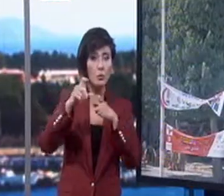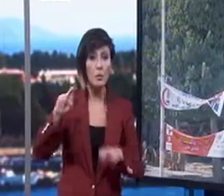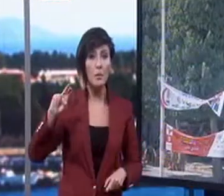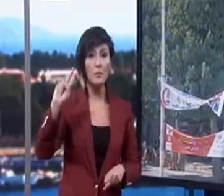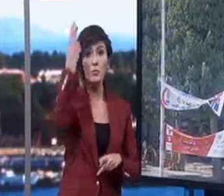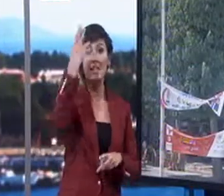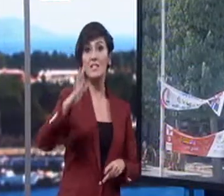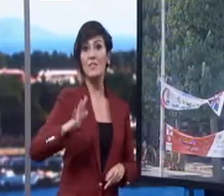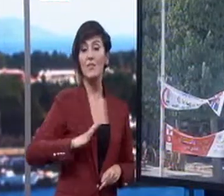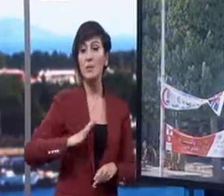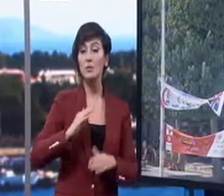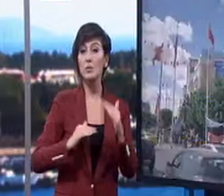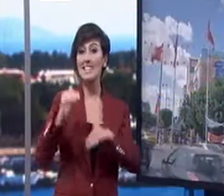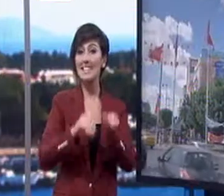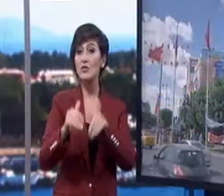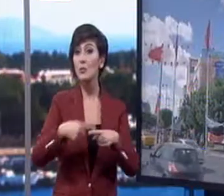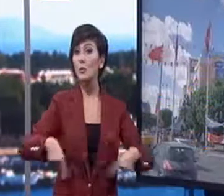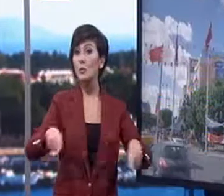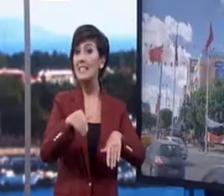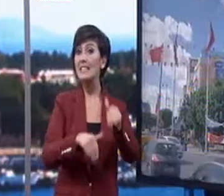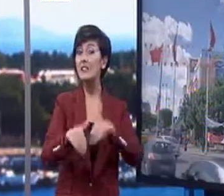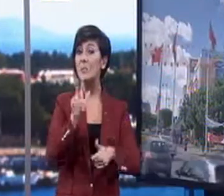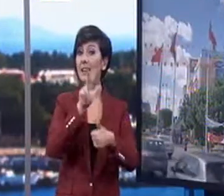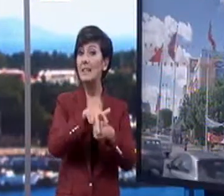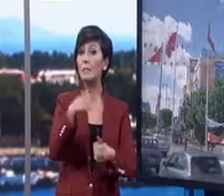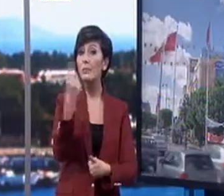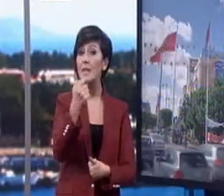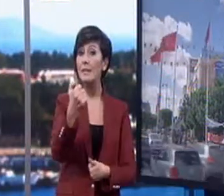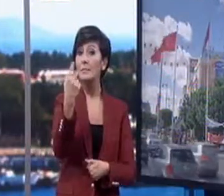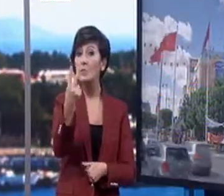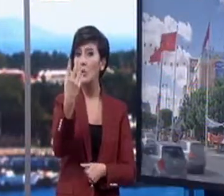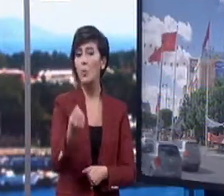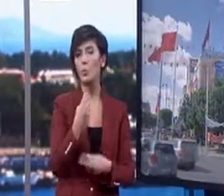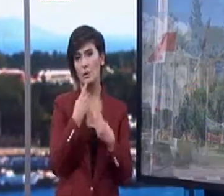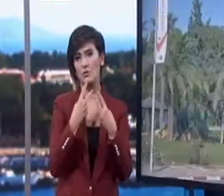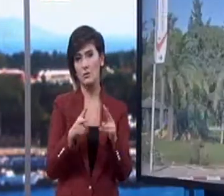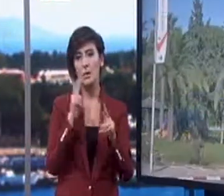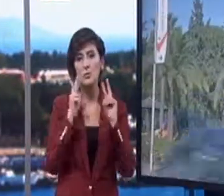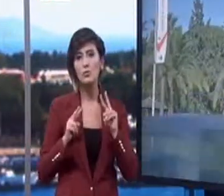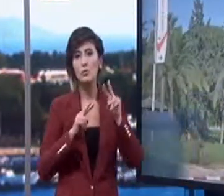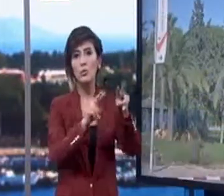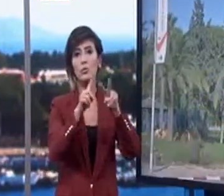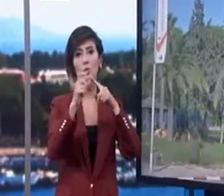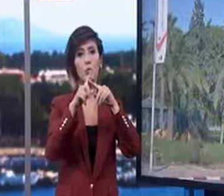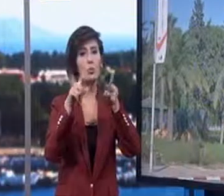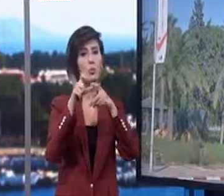görünüyor. Yüksek Seçim Kurulu seçimlere katılımında %62 olduğunu açıkladı. Gözler Tunus Yüksek Seçim